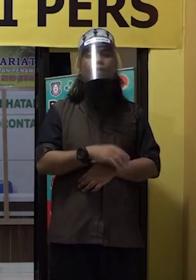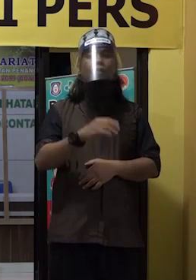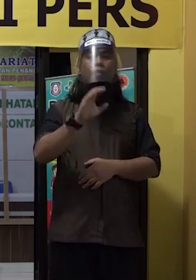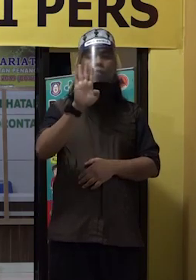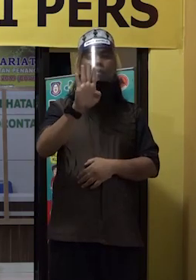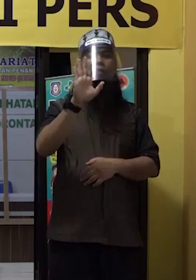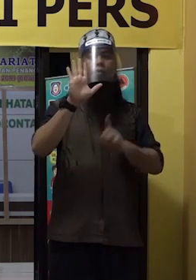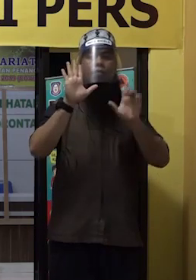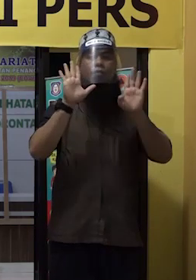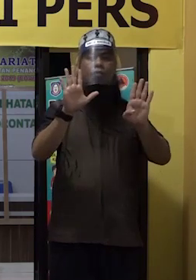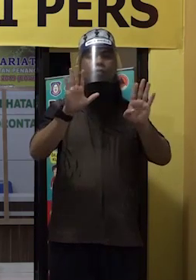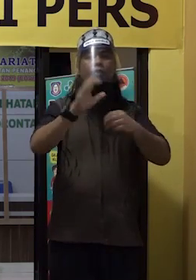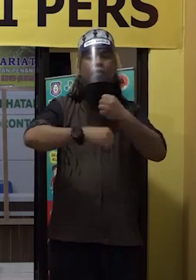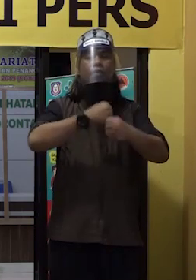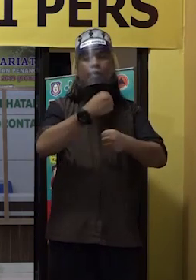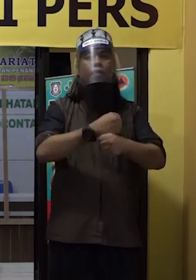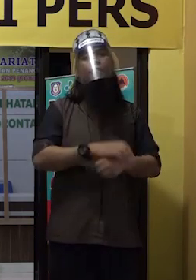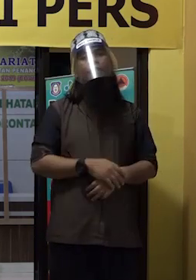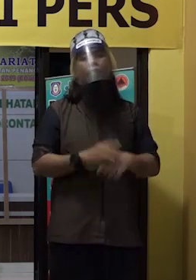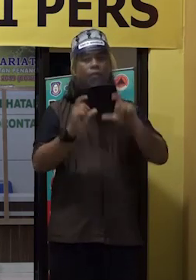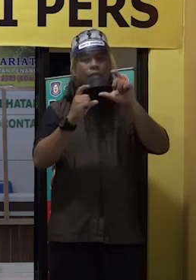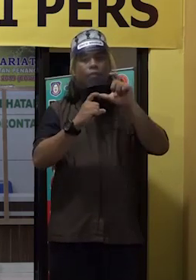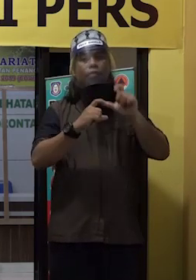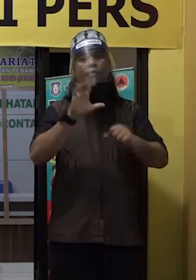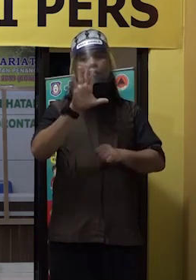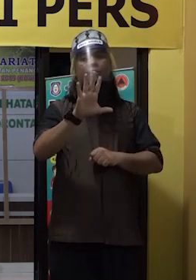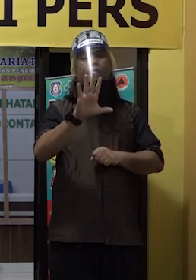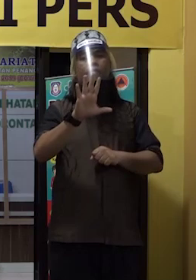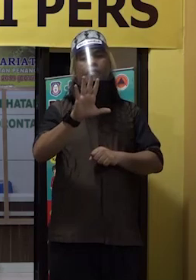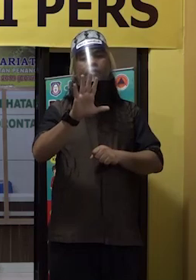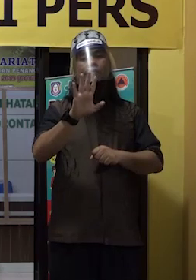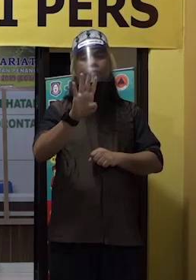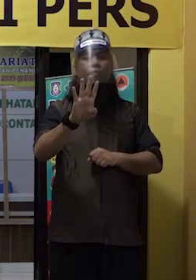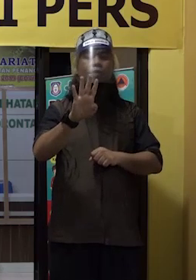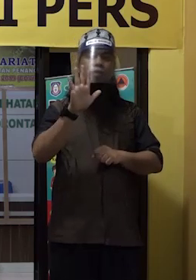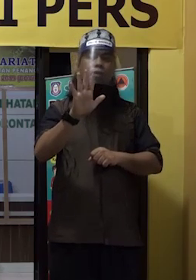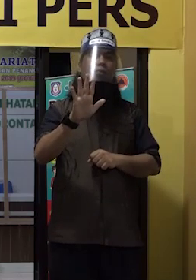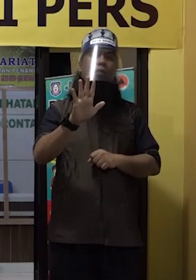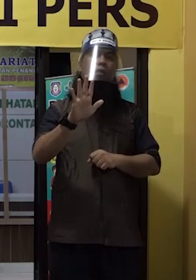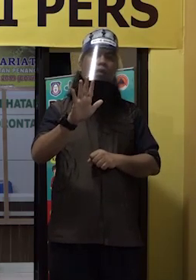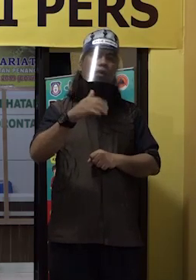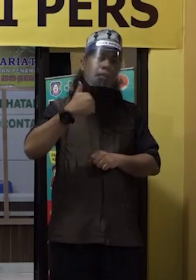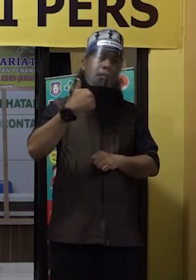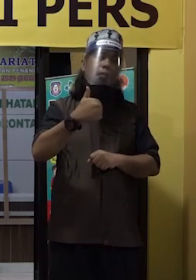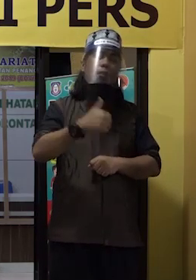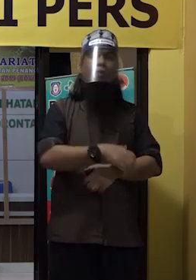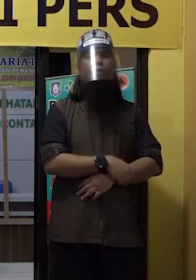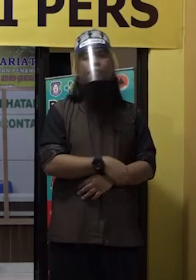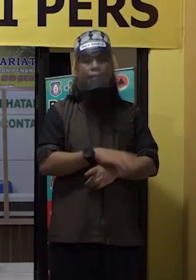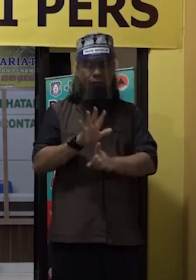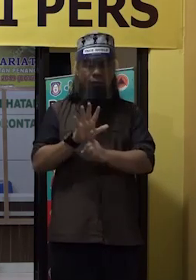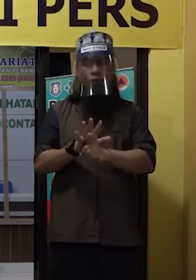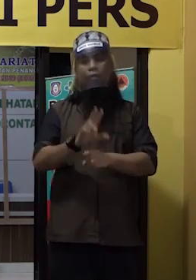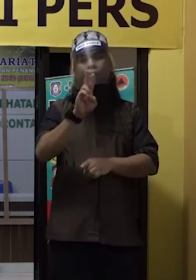tahun, swab yang keempat dan kelima PCR-nya negatif, keadaan umum baik, dirawat selama 23